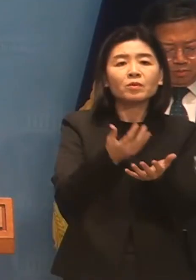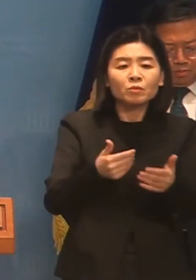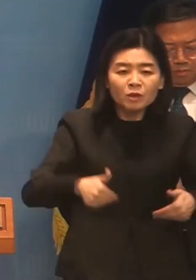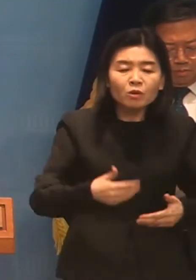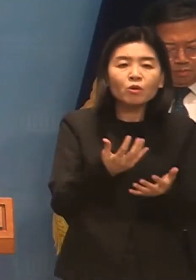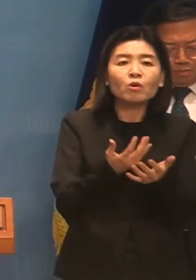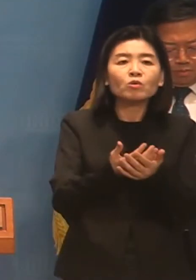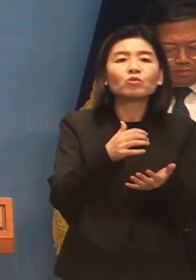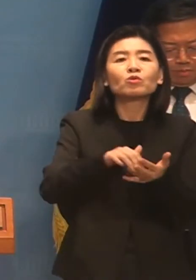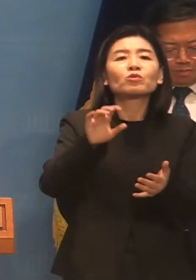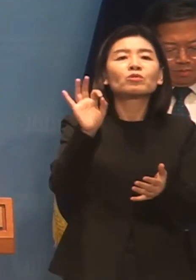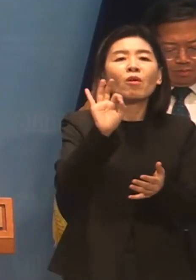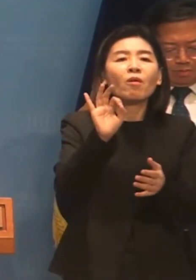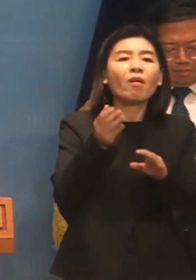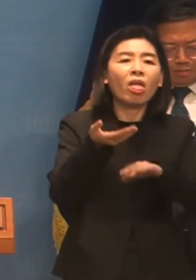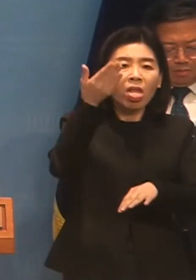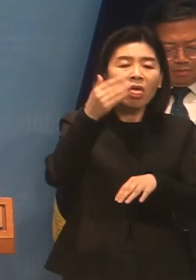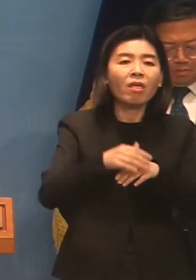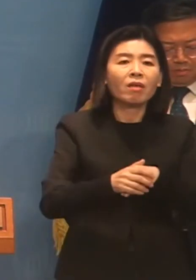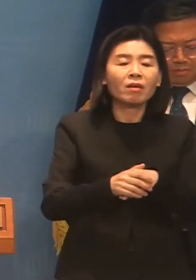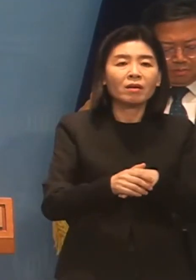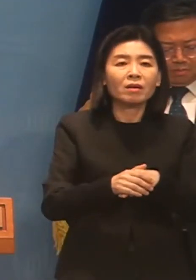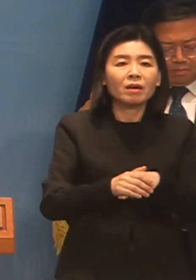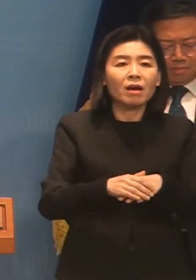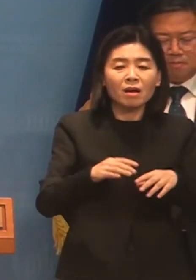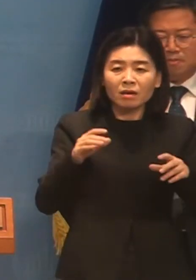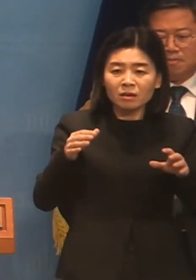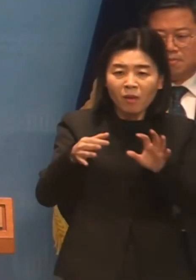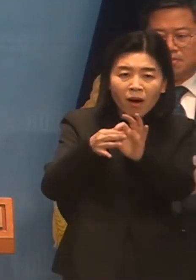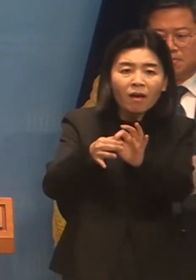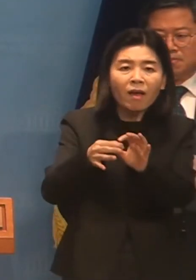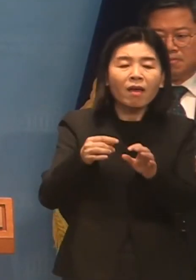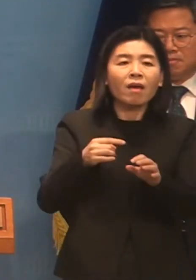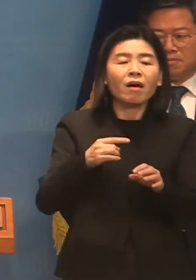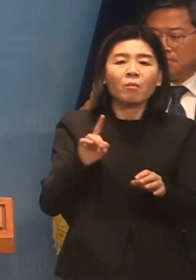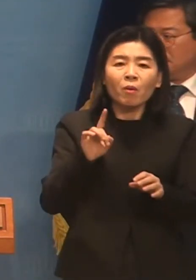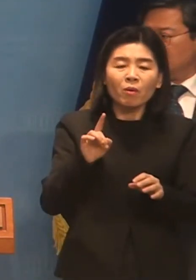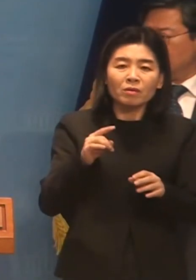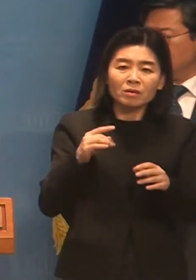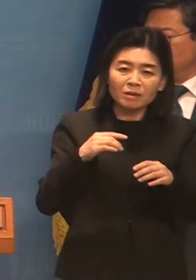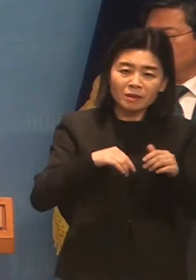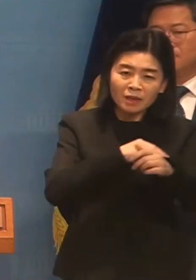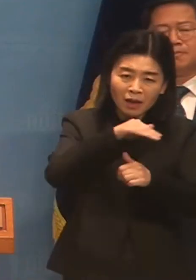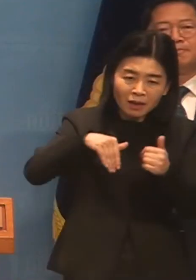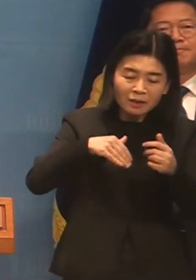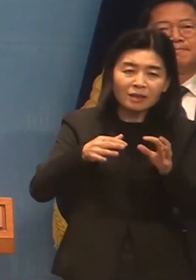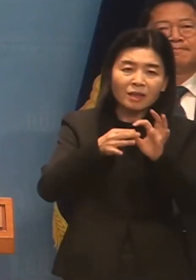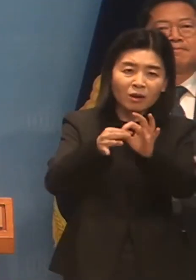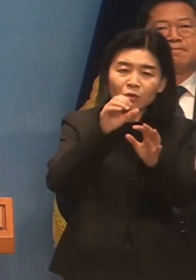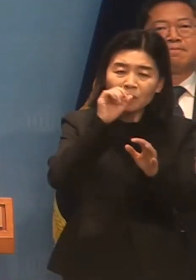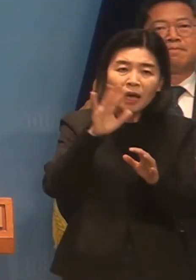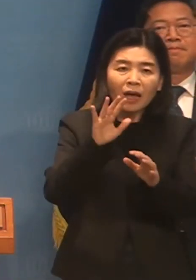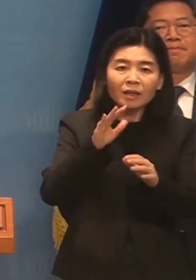관계가 악화돼 해촉 증명서조차 받지 못해 공연은 3배가 늘었다.